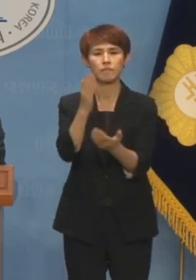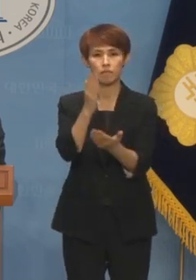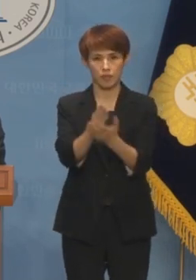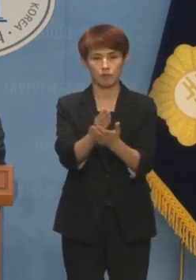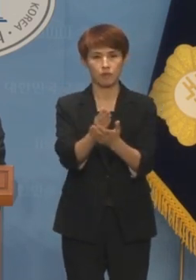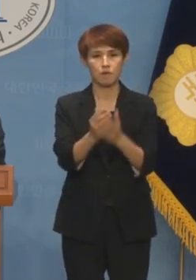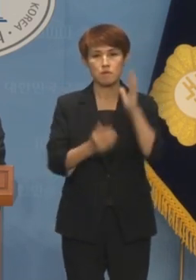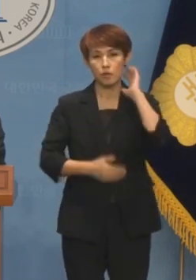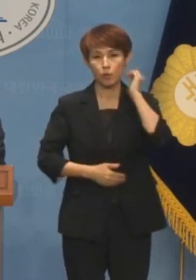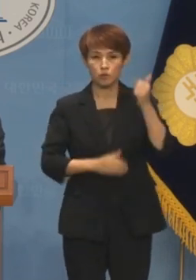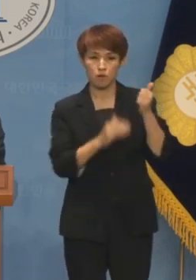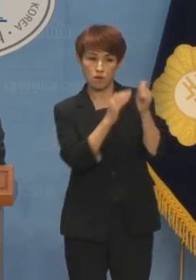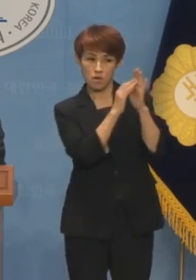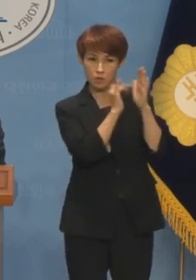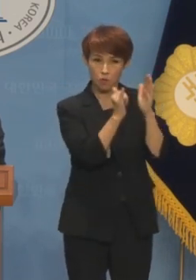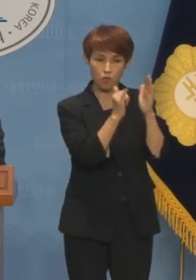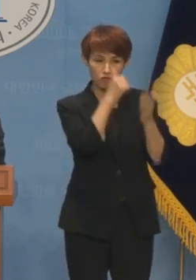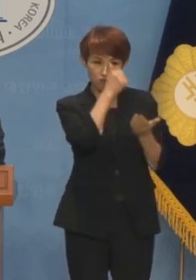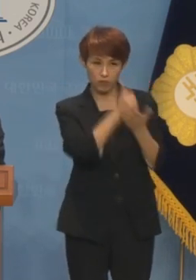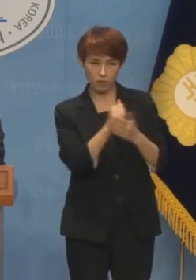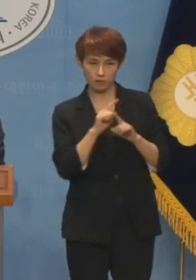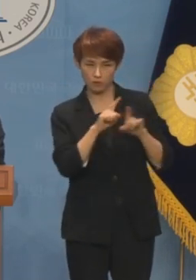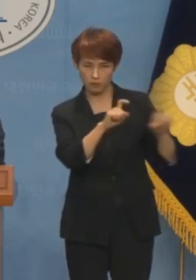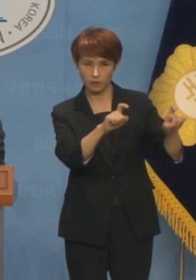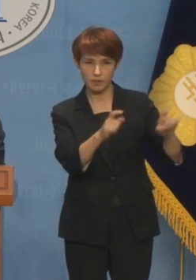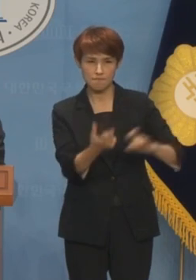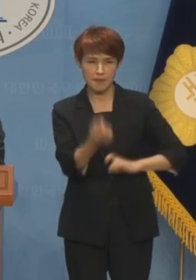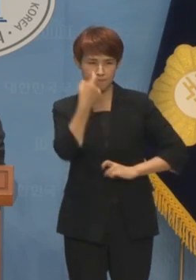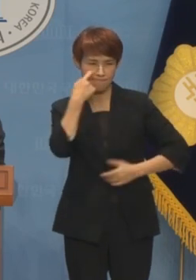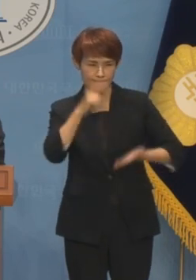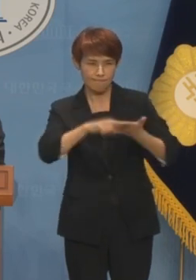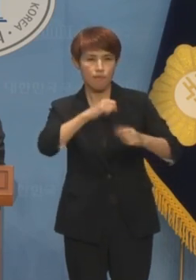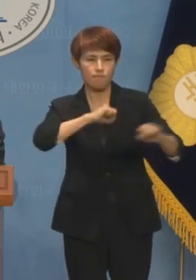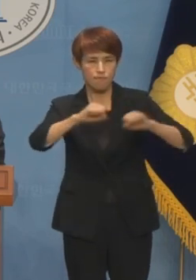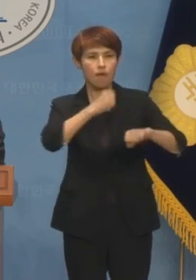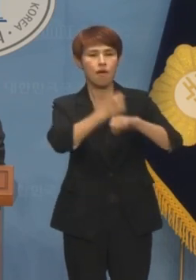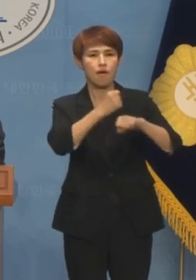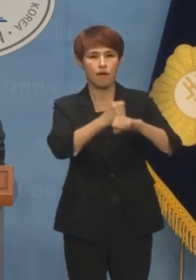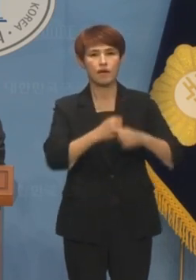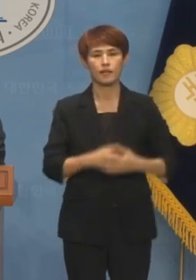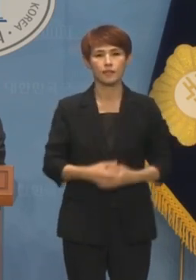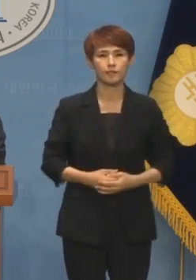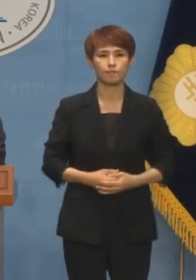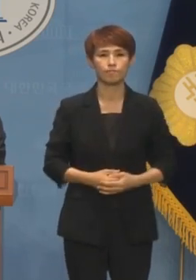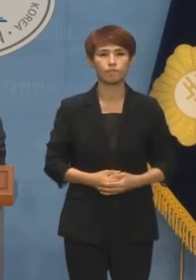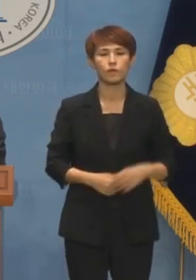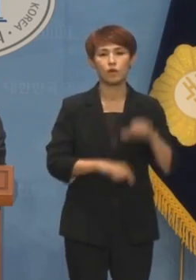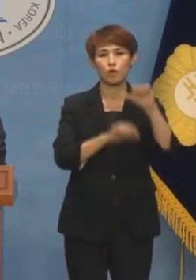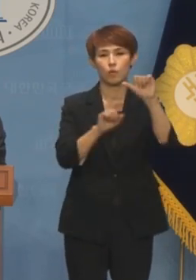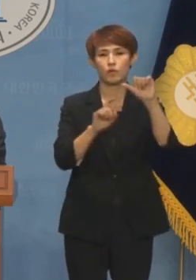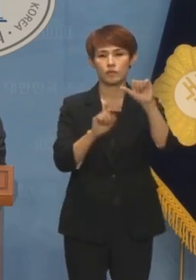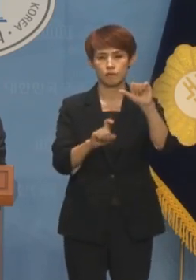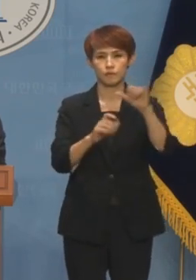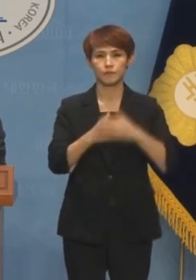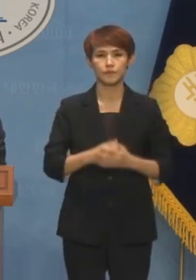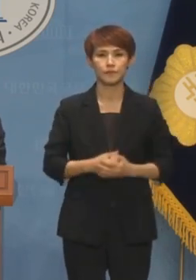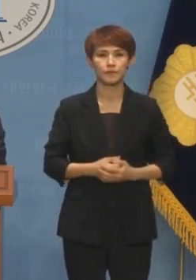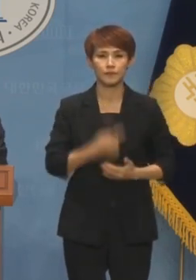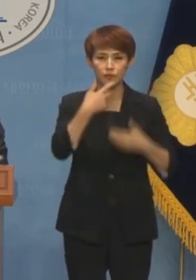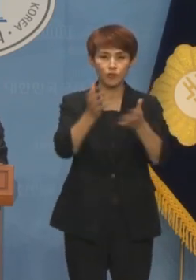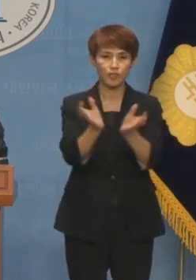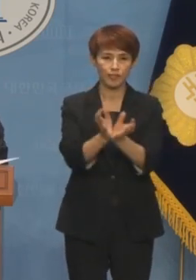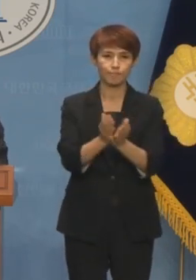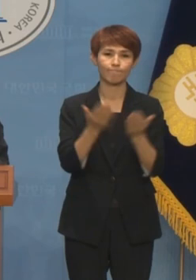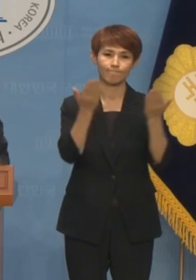대통령 가족의 범죄 의혹을 철저히 밝혀나갈 것입니다. 2024년 5월 10일 더불어민주당